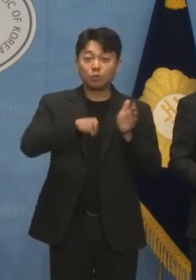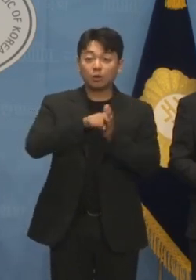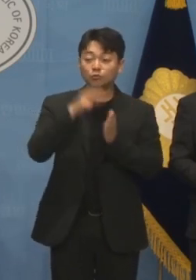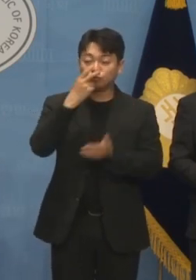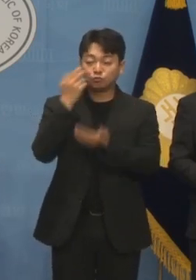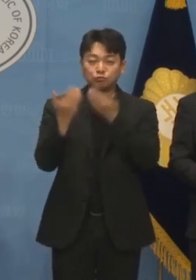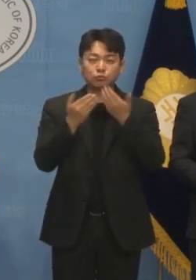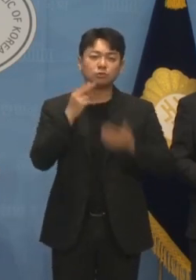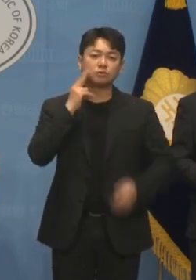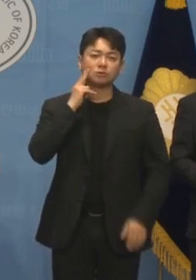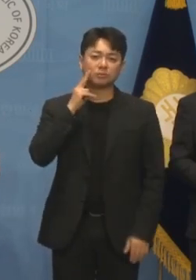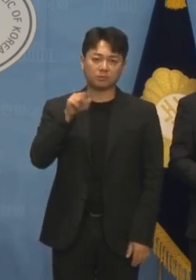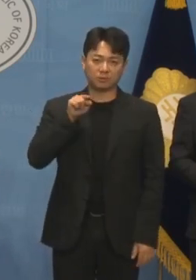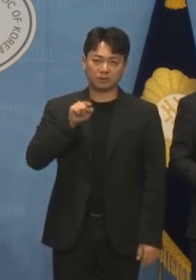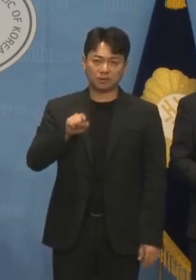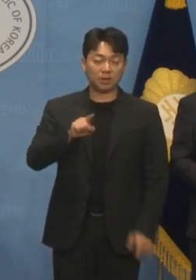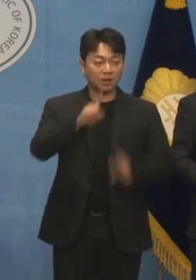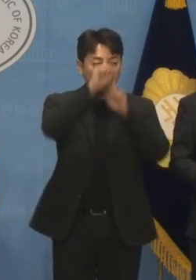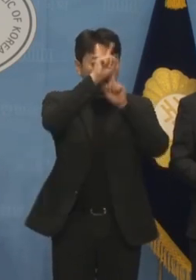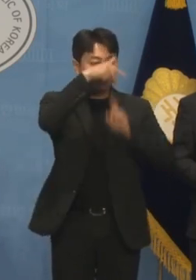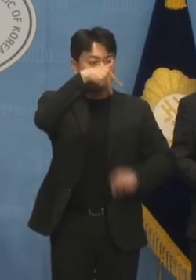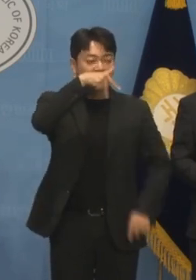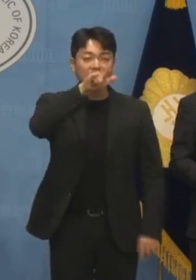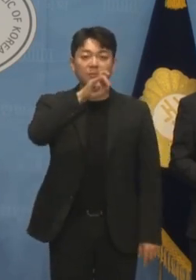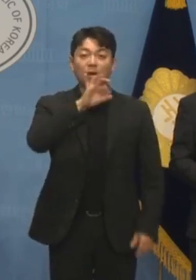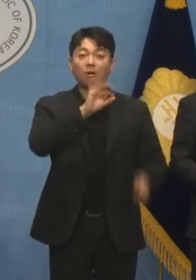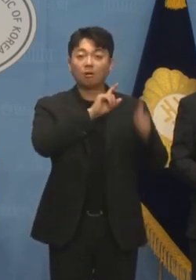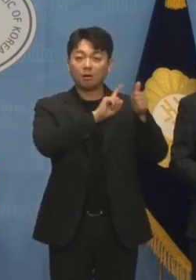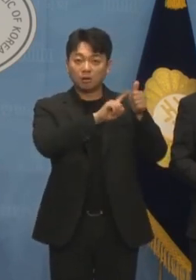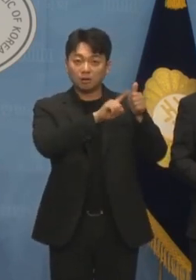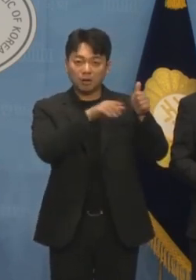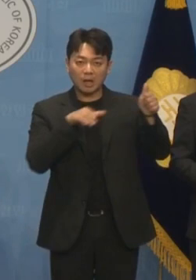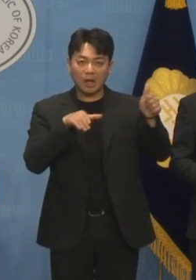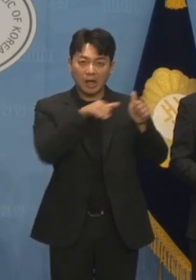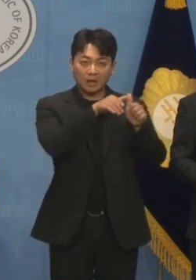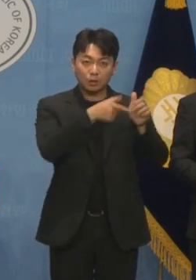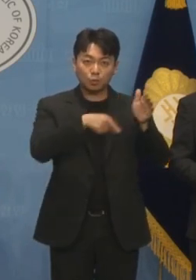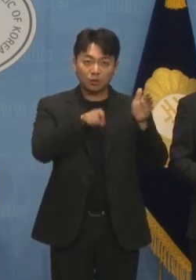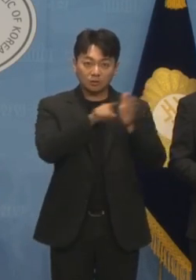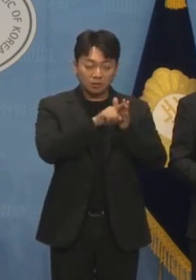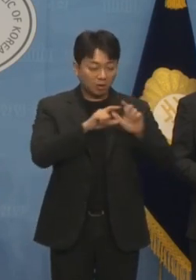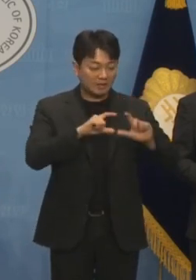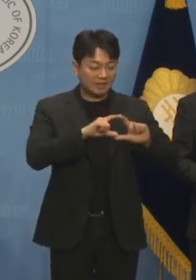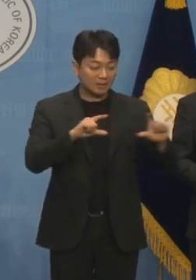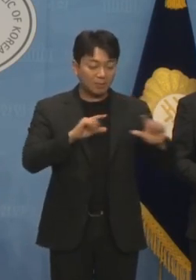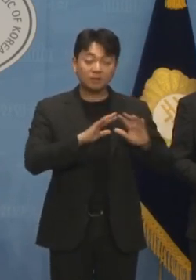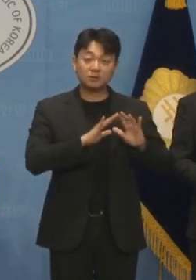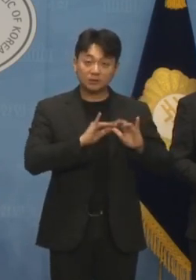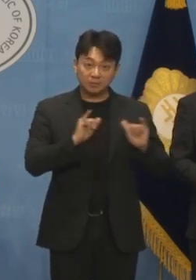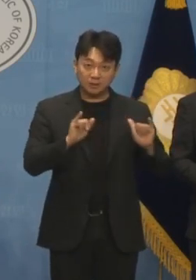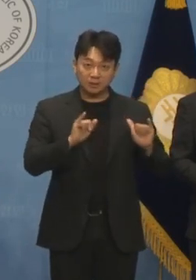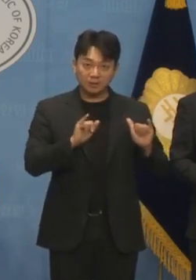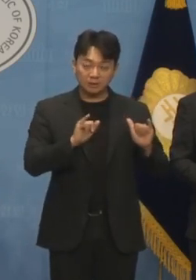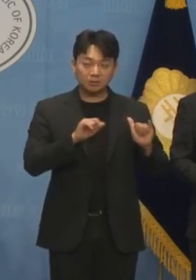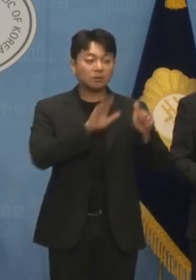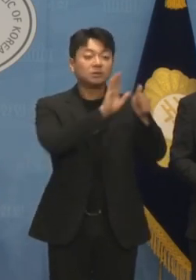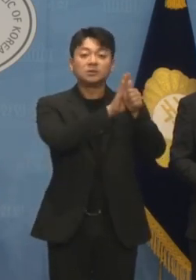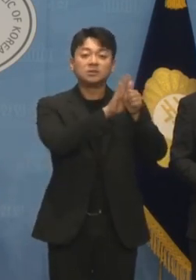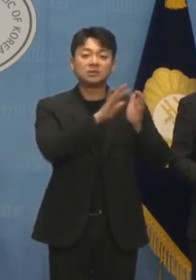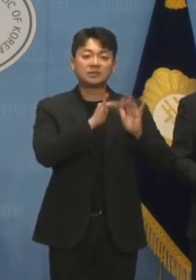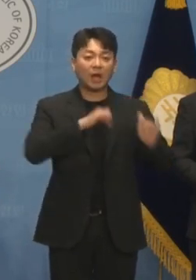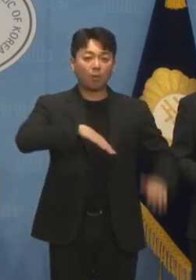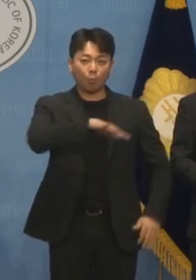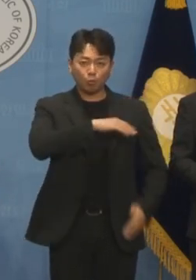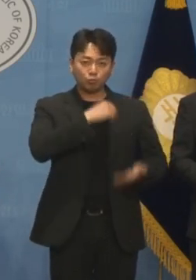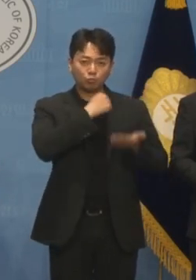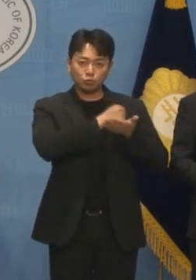이재명 대표를 죽이려 보통 시민들에게까지 칼끝을 겨눕니다 무고한 시민의 금융계좌